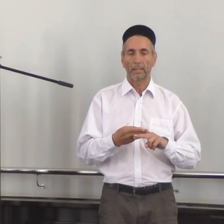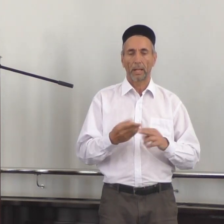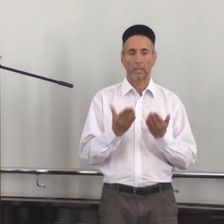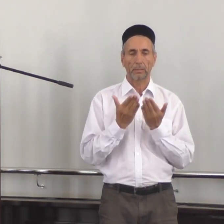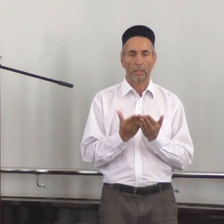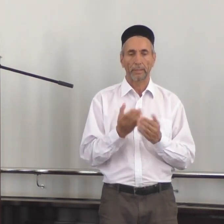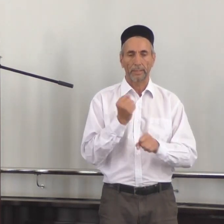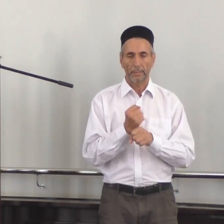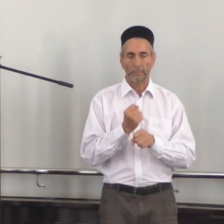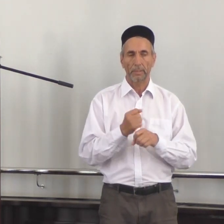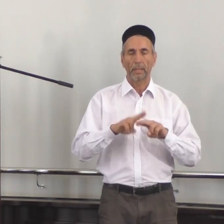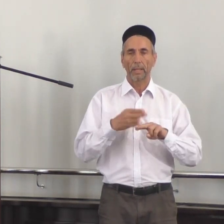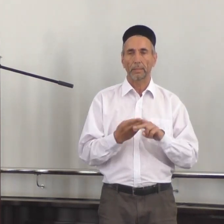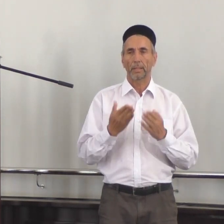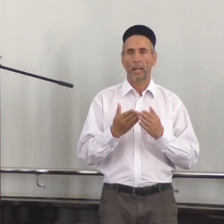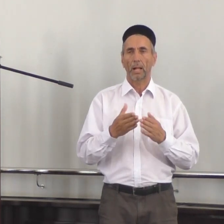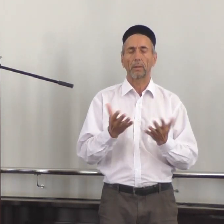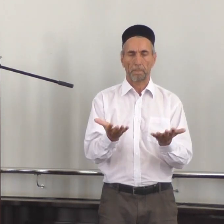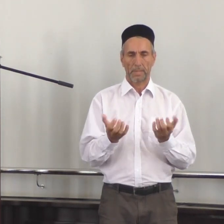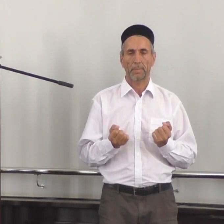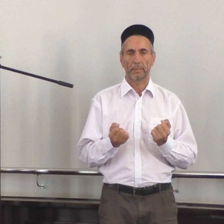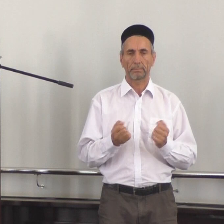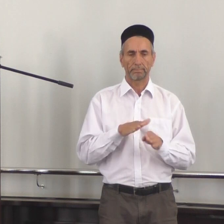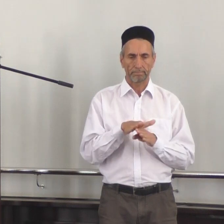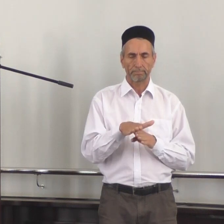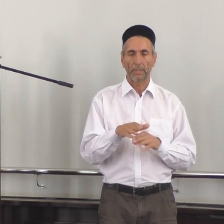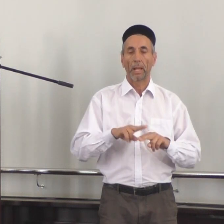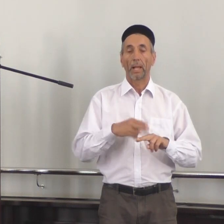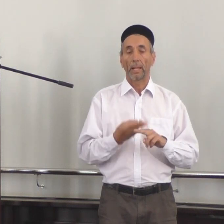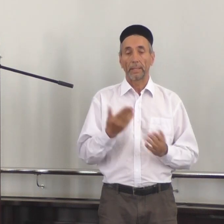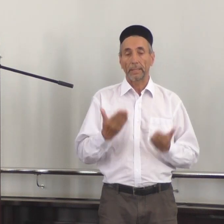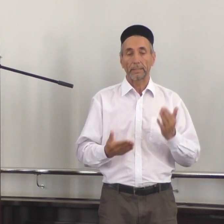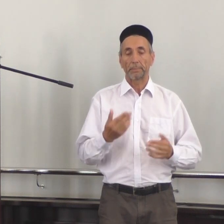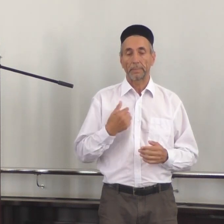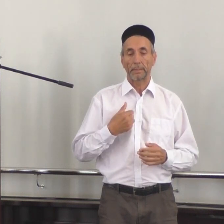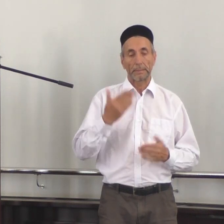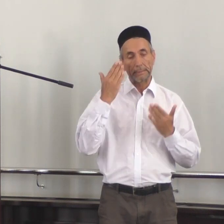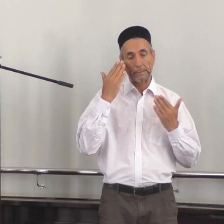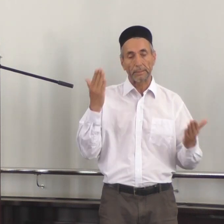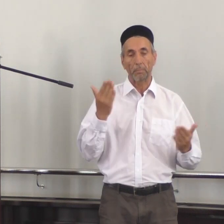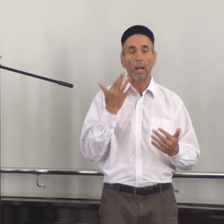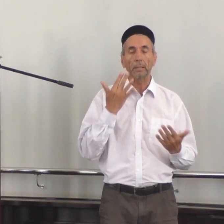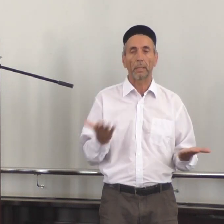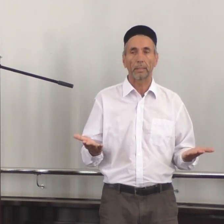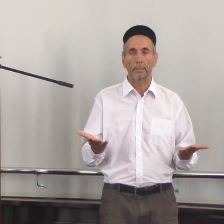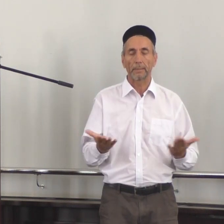duo qilsak shu duolar qabul qilinadi. Әмма дә ләкин без белмибез кашан